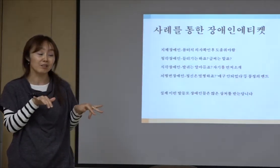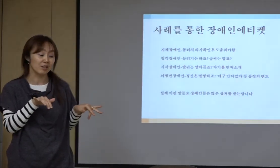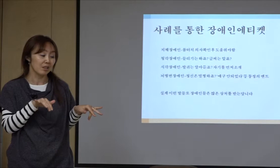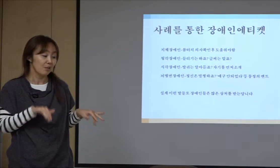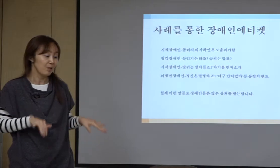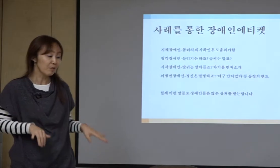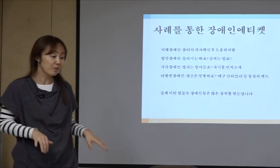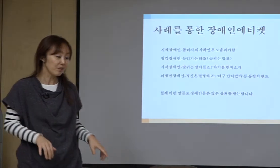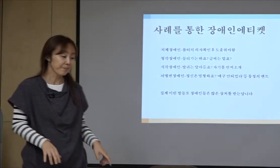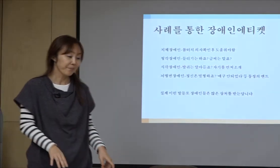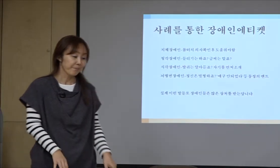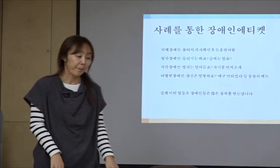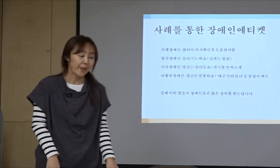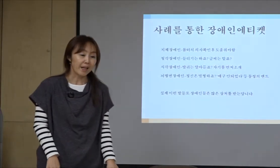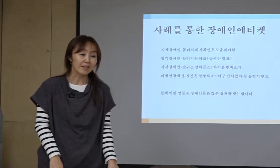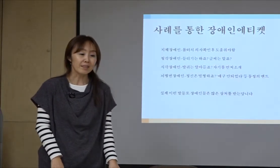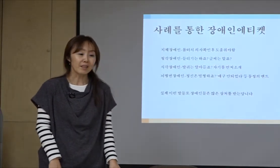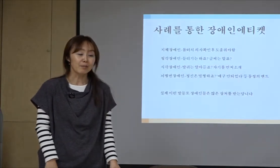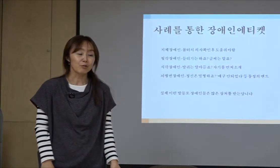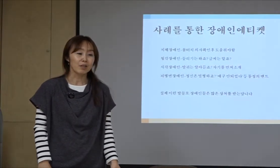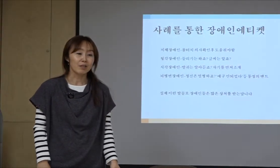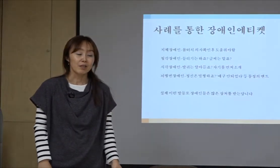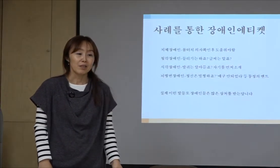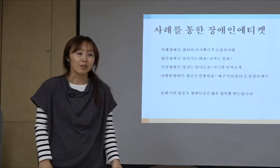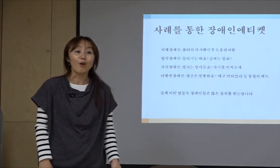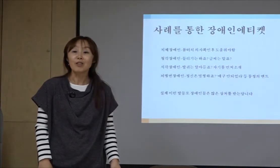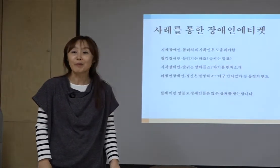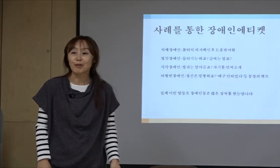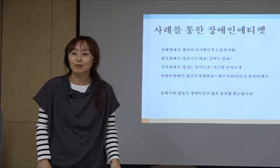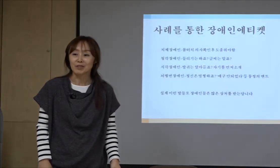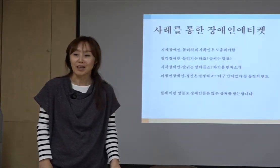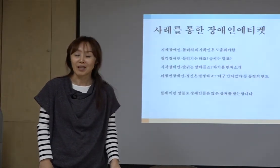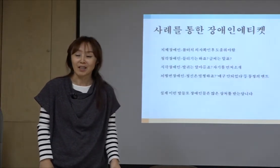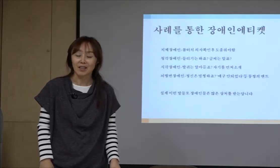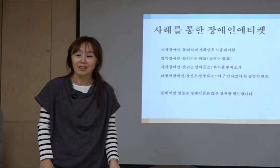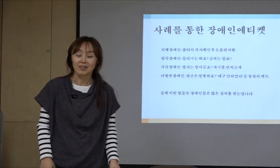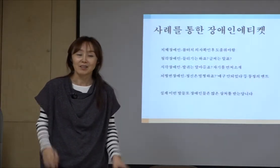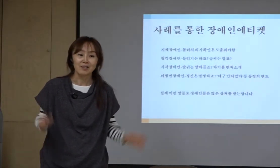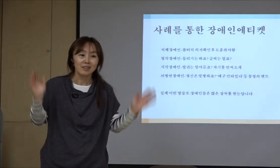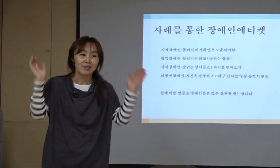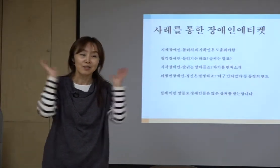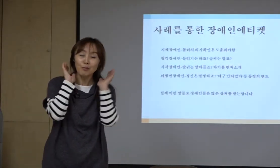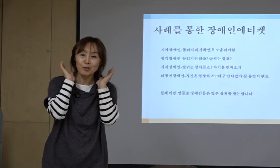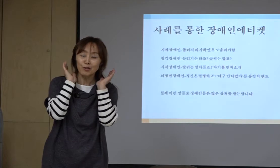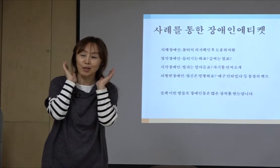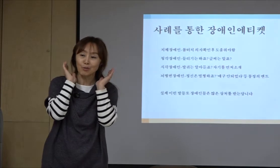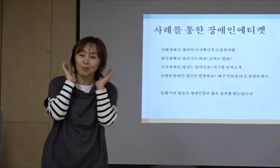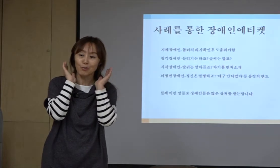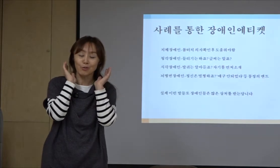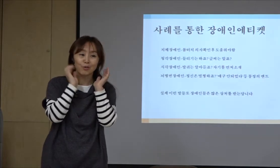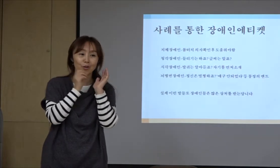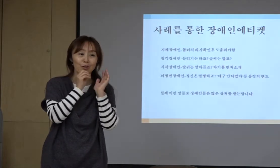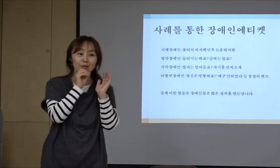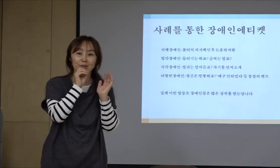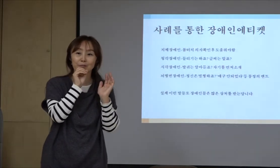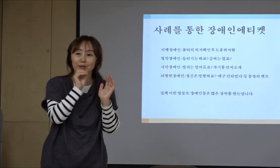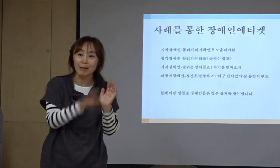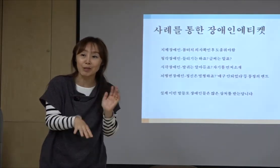다르거나. 왜냐면은 간단히 생각하면 우리가 영어를 배우는데 들어보지도 않고 영어를